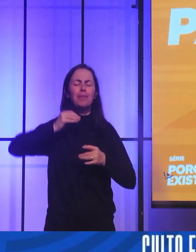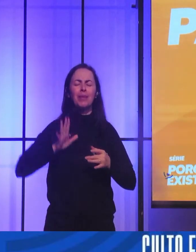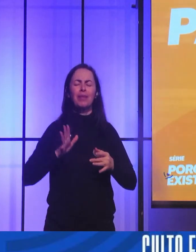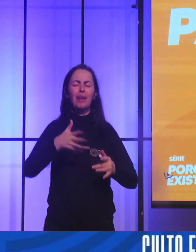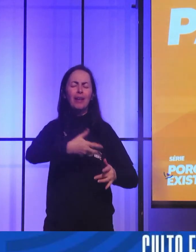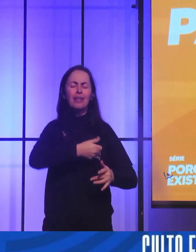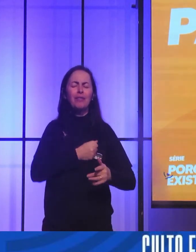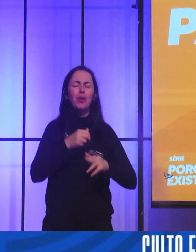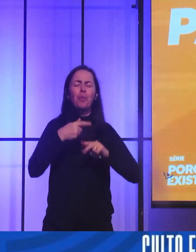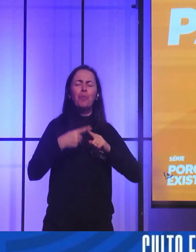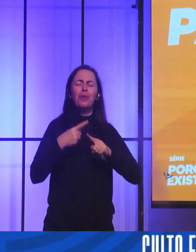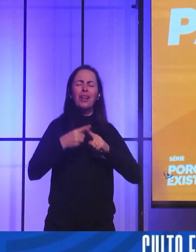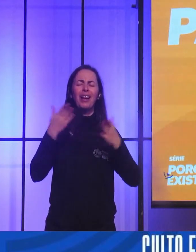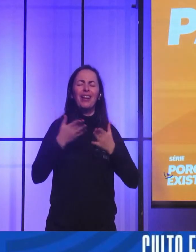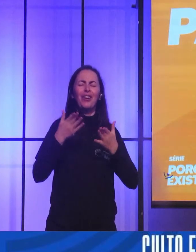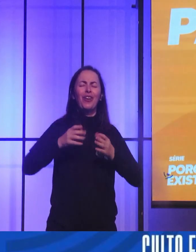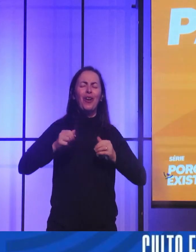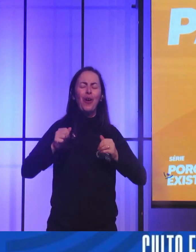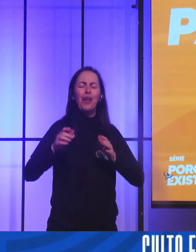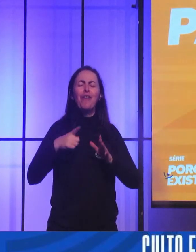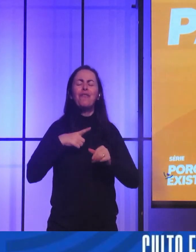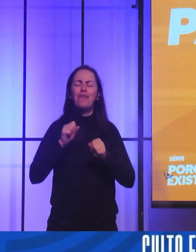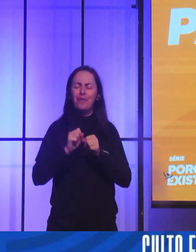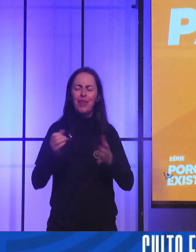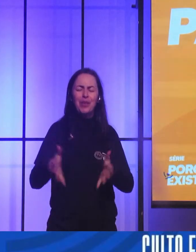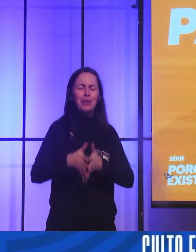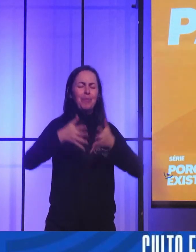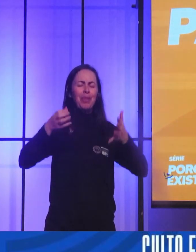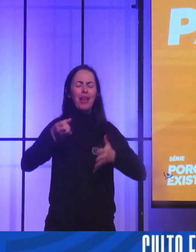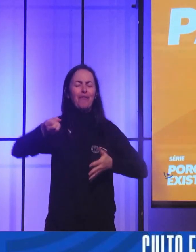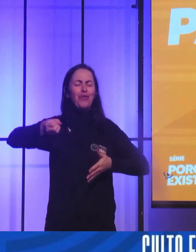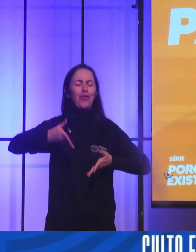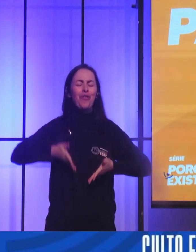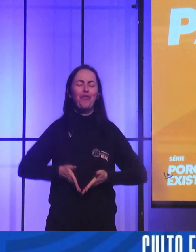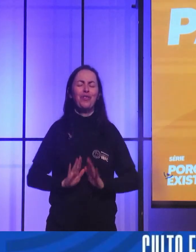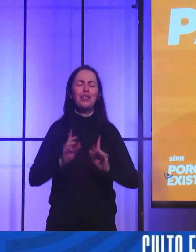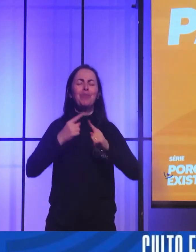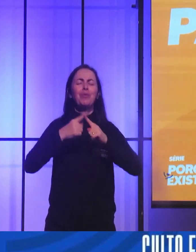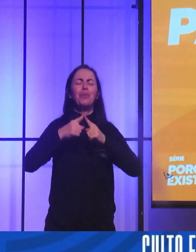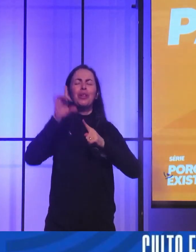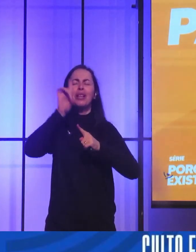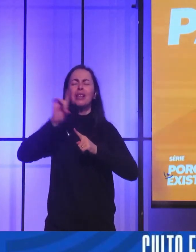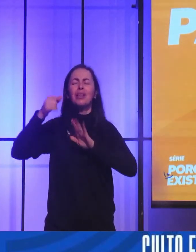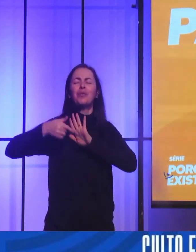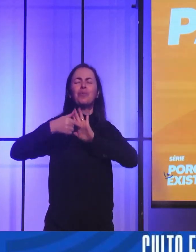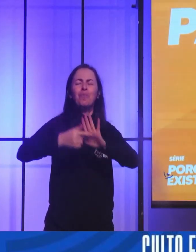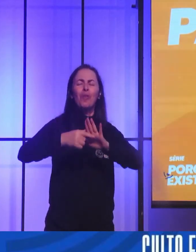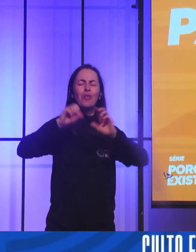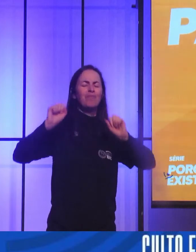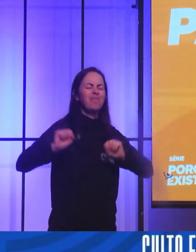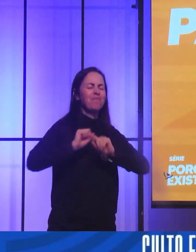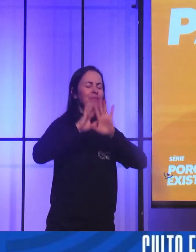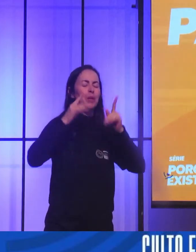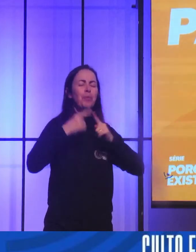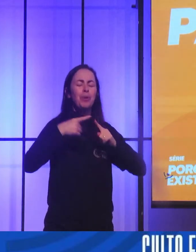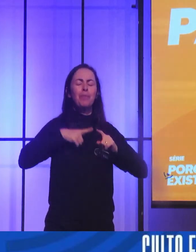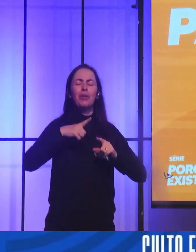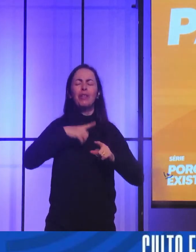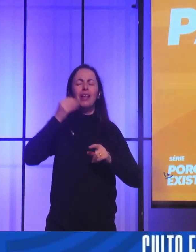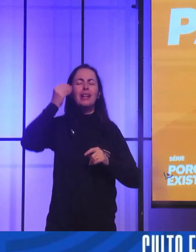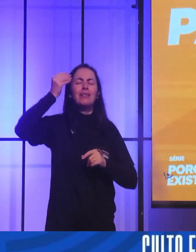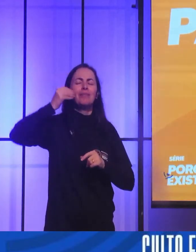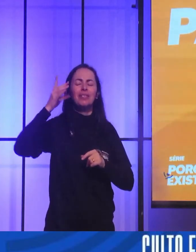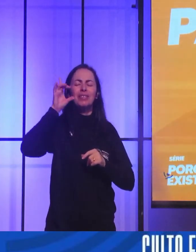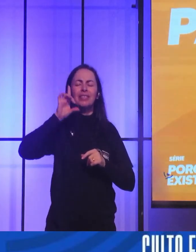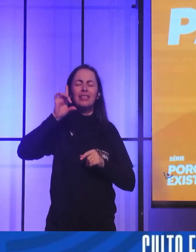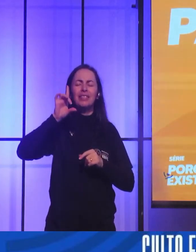Traz agora, Pai, o milagre do novo nascimento, convence, mostra, esclarece. Que eles possam experimentar na sua vida o perdão de Deus,